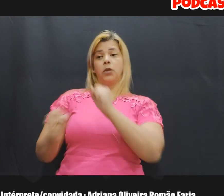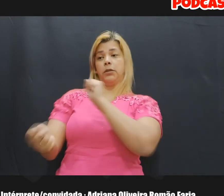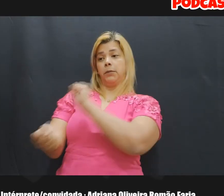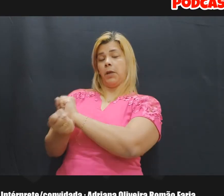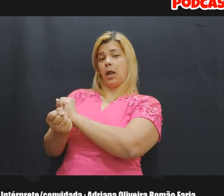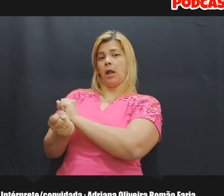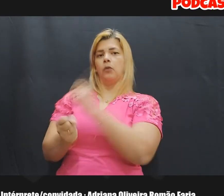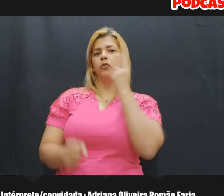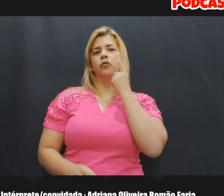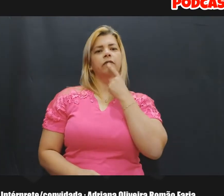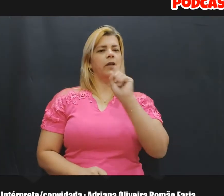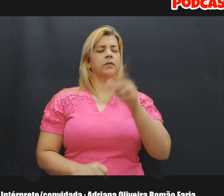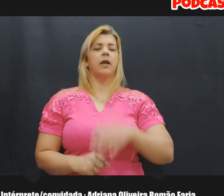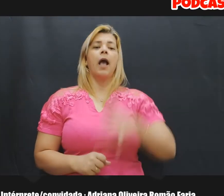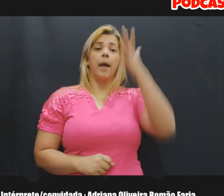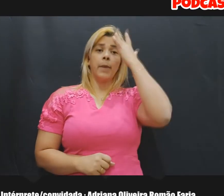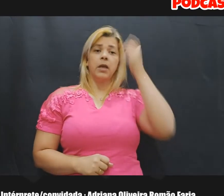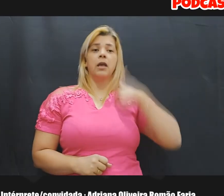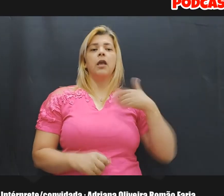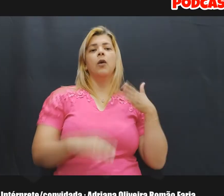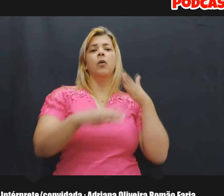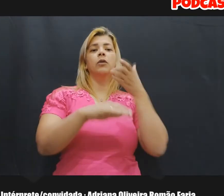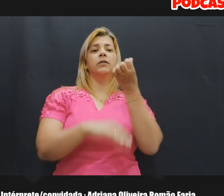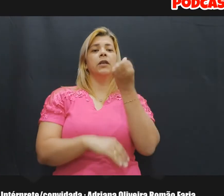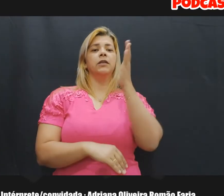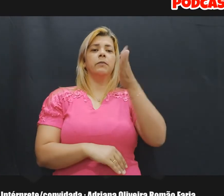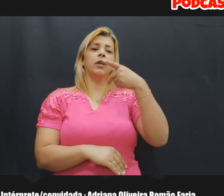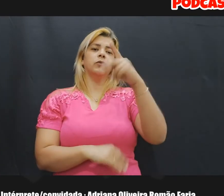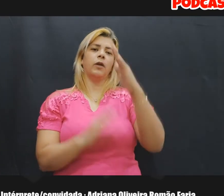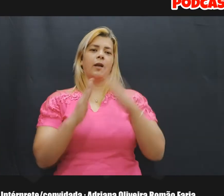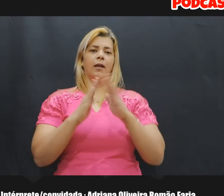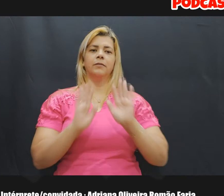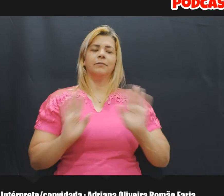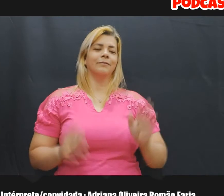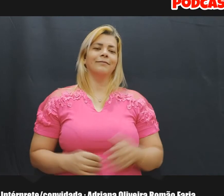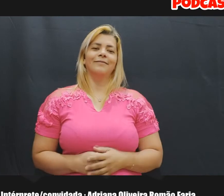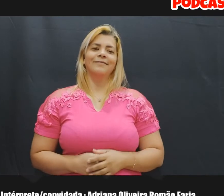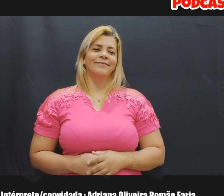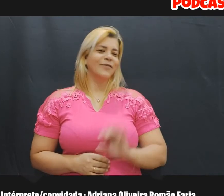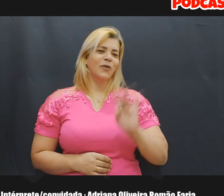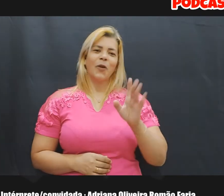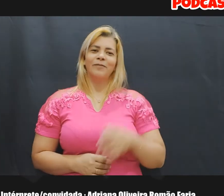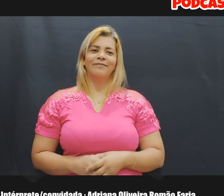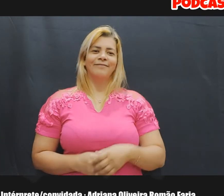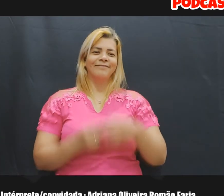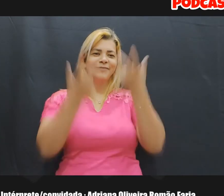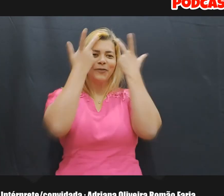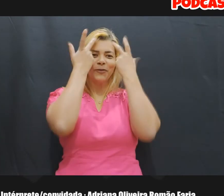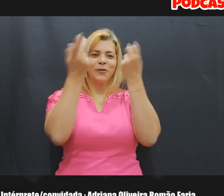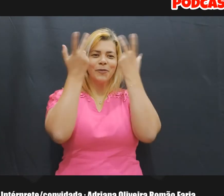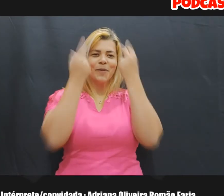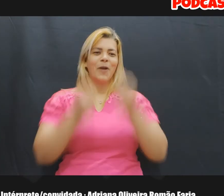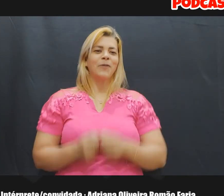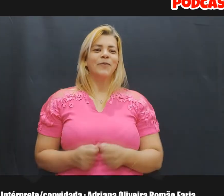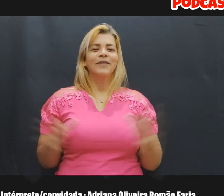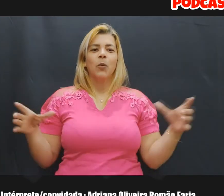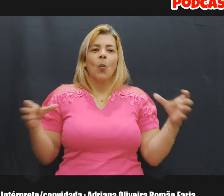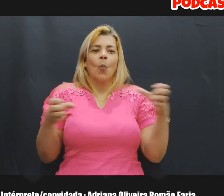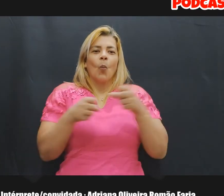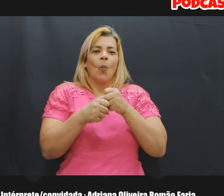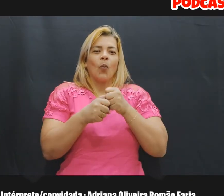O surdo não, ele vai falar assim, amanhã 6:30 sua casa. Ele fala desse jeito. É bem mais enxugado,